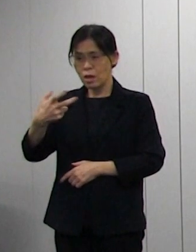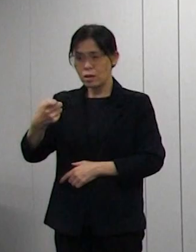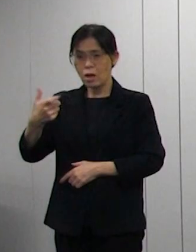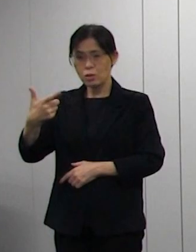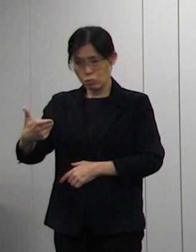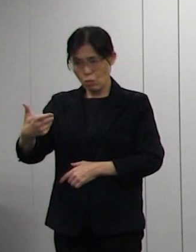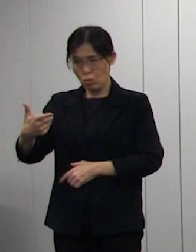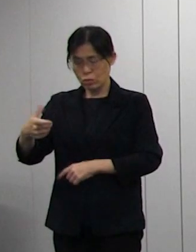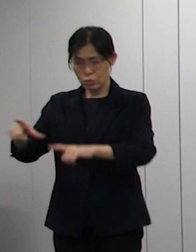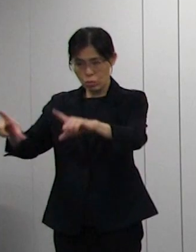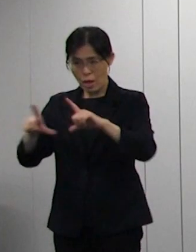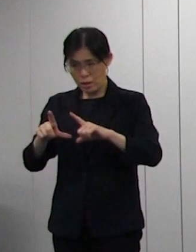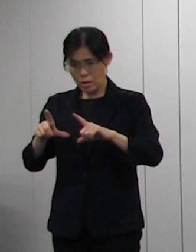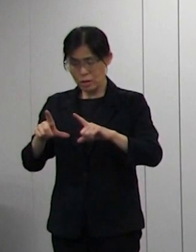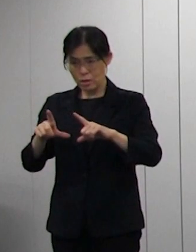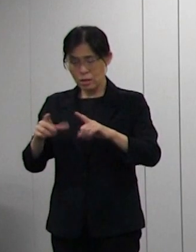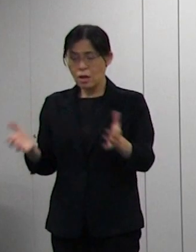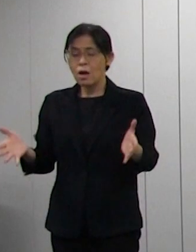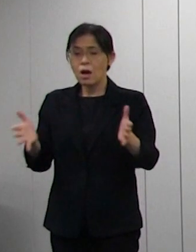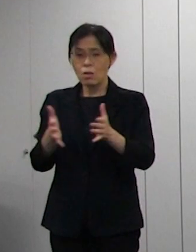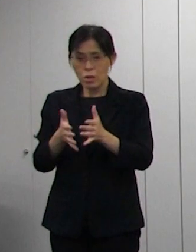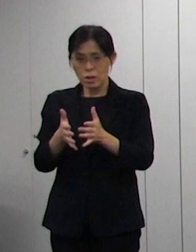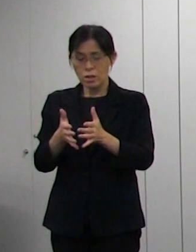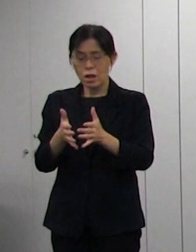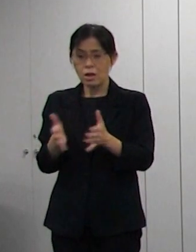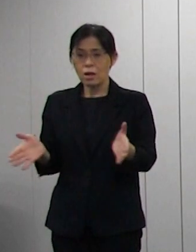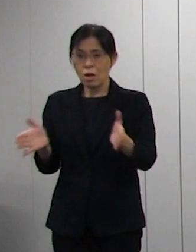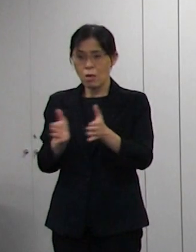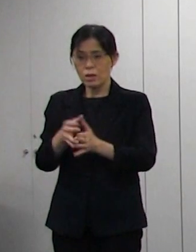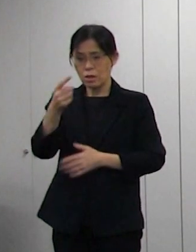の変化、合わせて総数